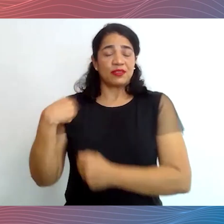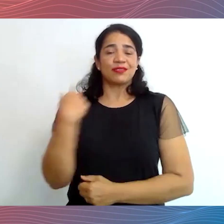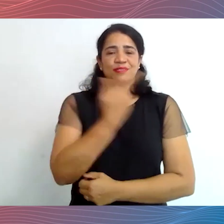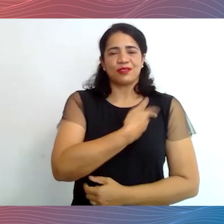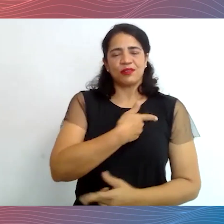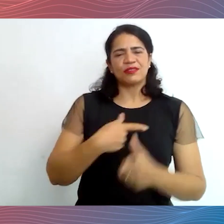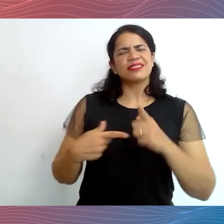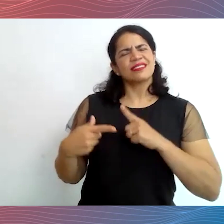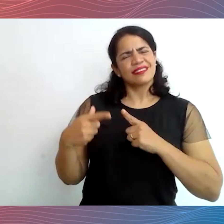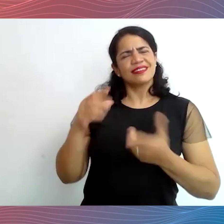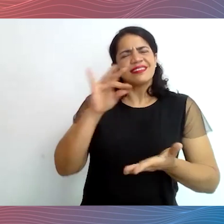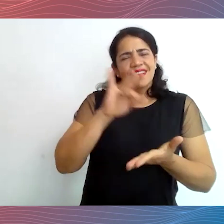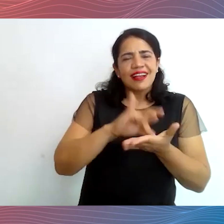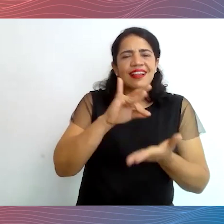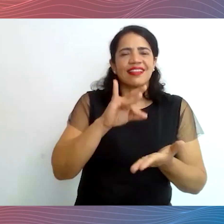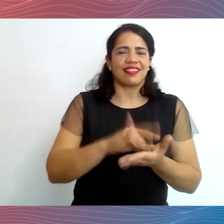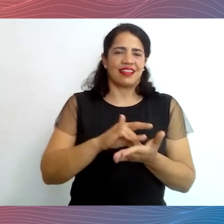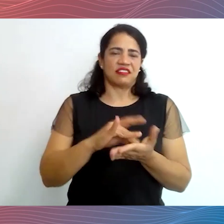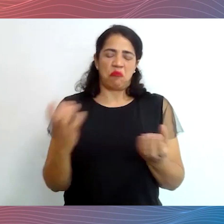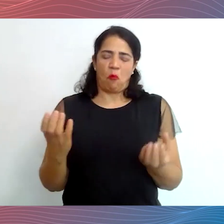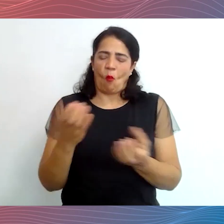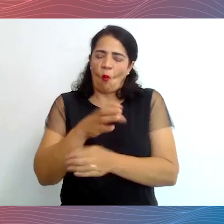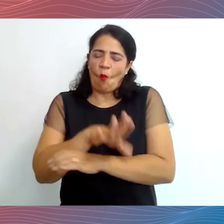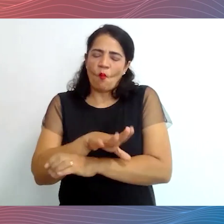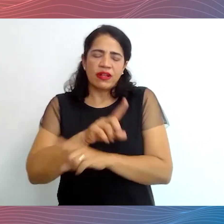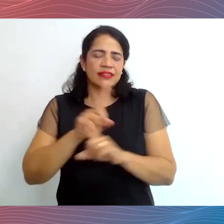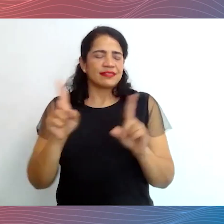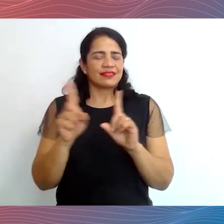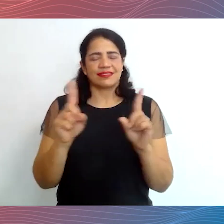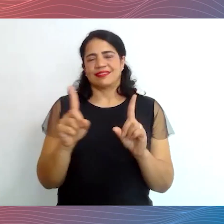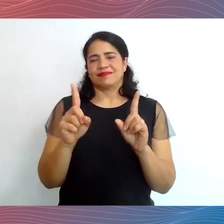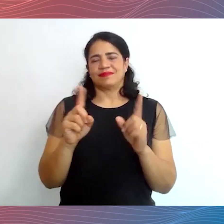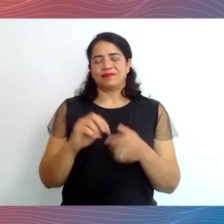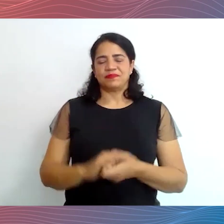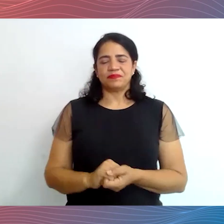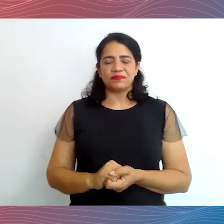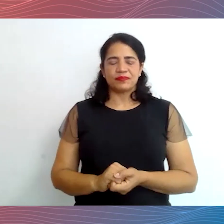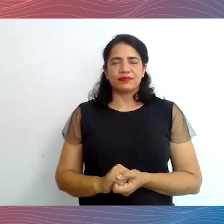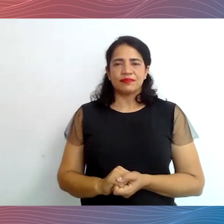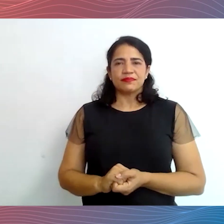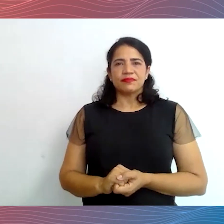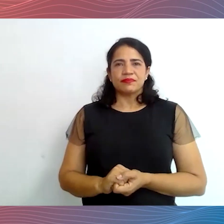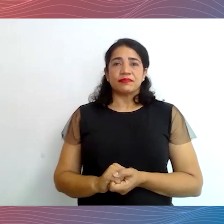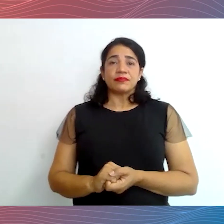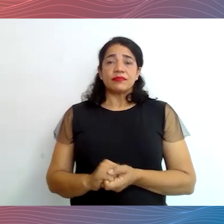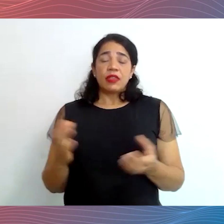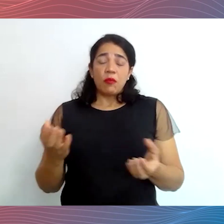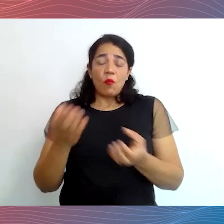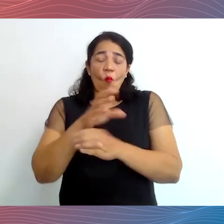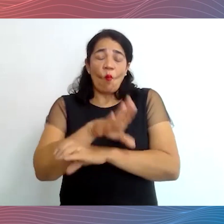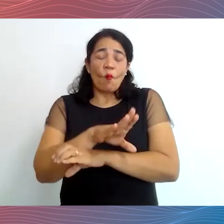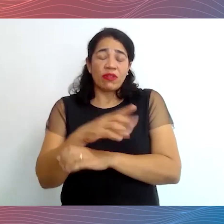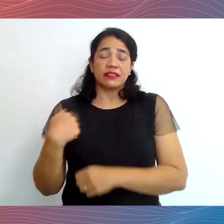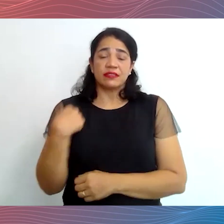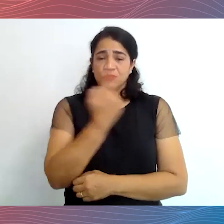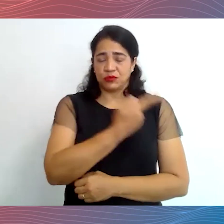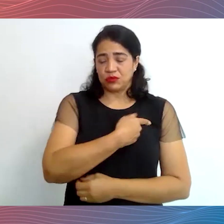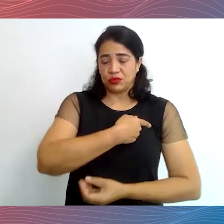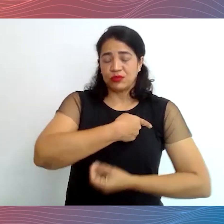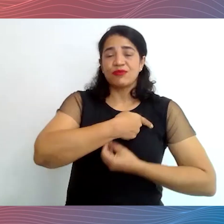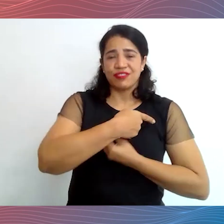buraco. Assim, todos os vazios do nosso viver, do nosso comportamento, serão preenchidos com a verdade em Jesus.